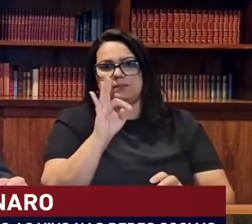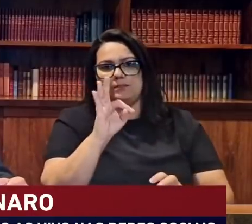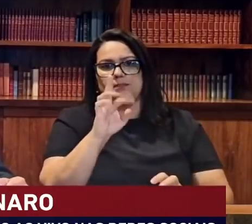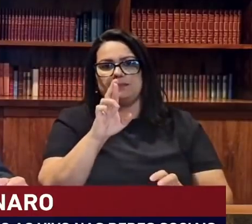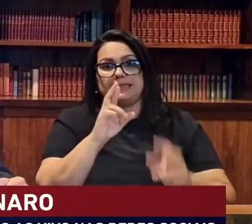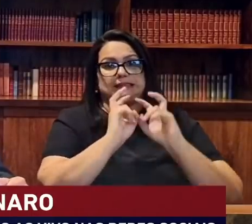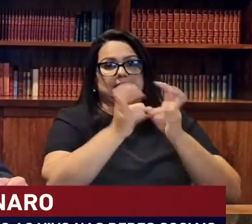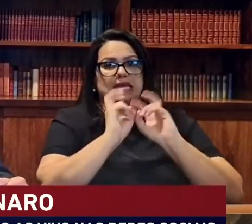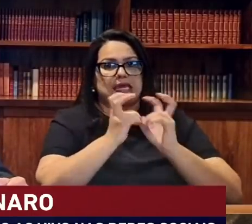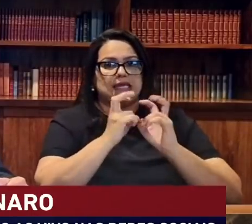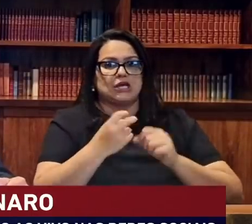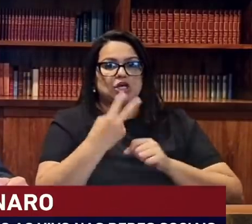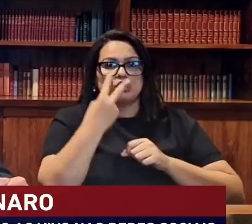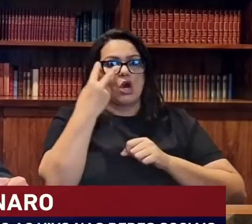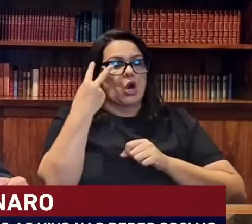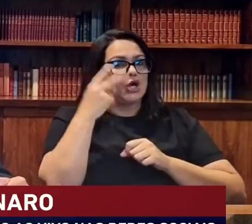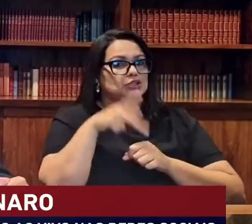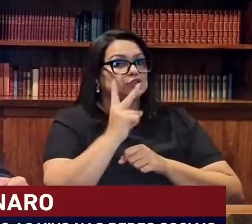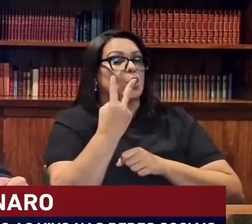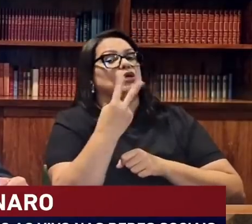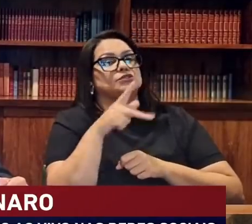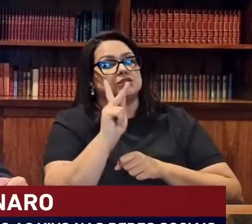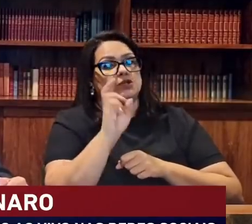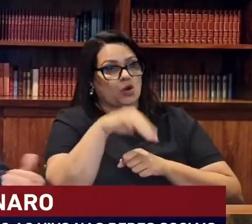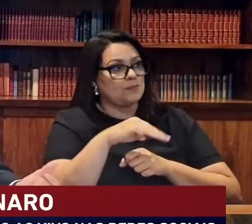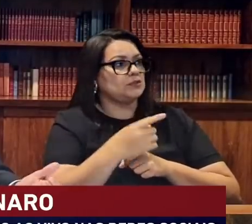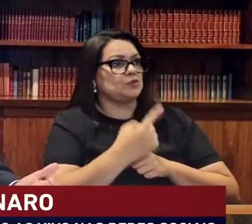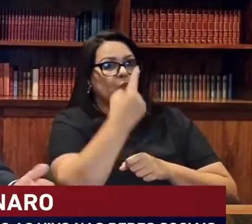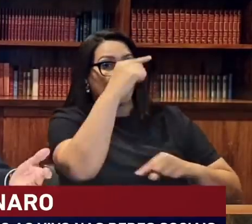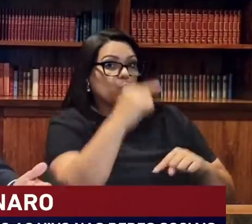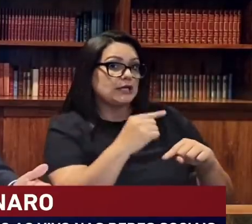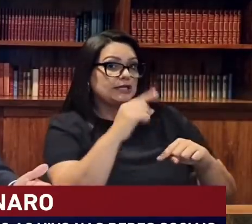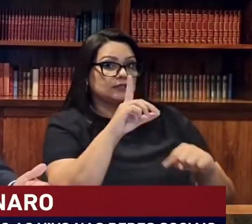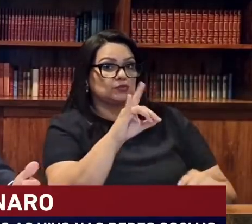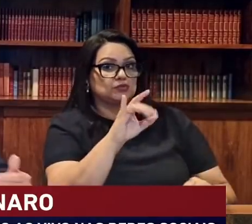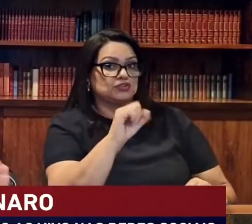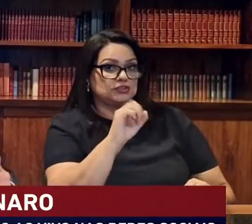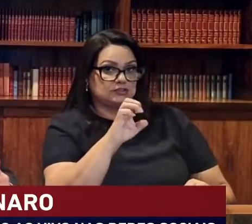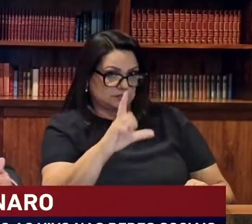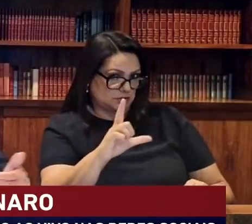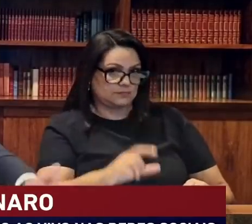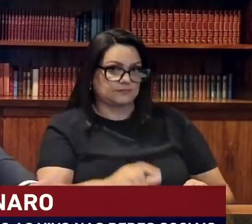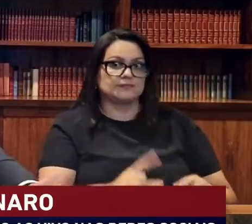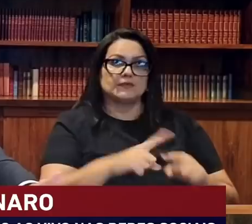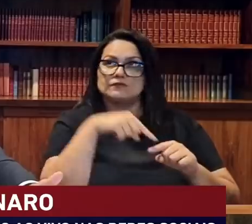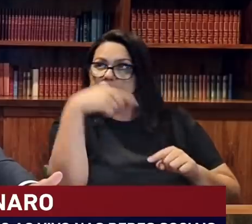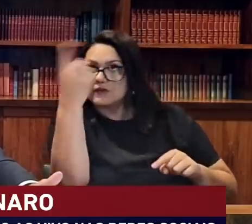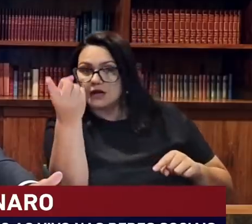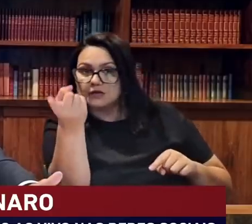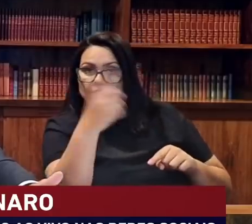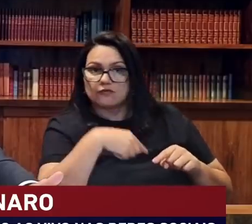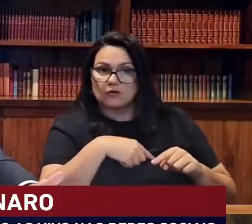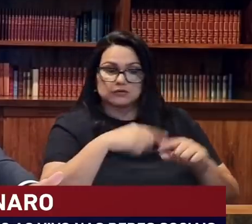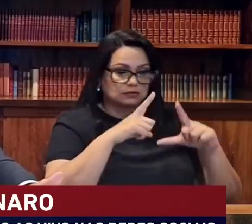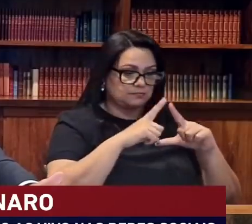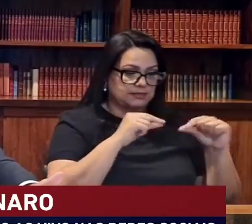a cada 2 quilômetros, 1 litro de diesel. Cada 2 quilômetros, 1 litro de diesel. Então, para ir e voltar